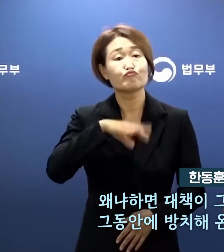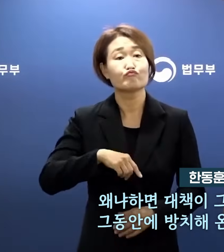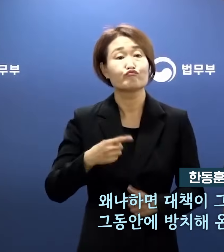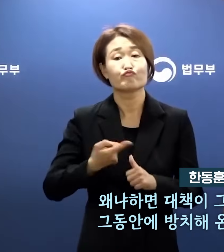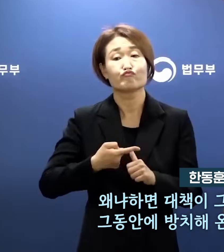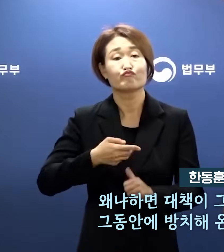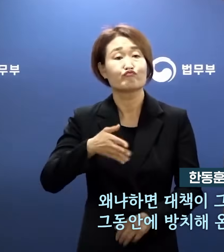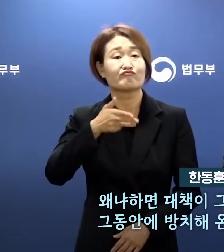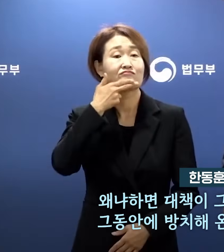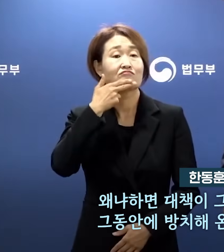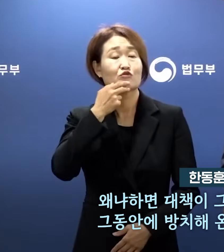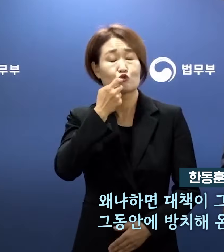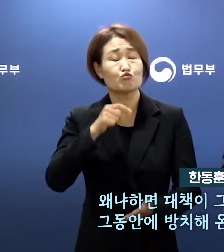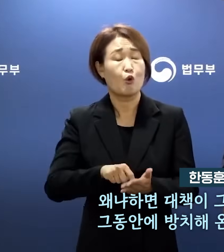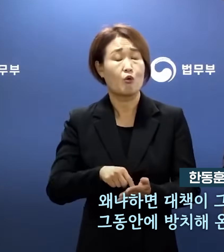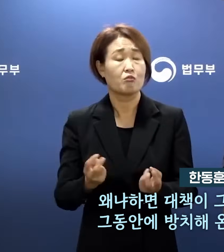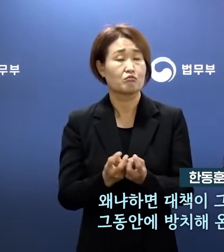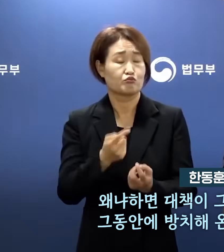선택입니다. 왜냐하면